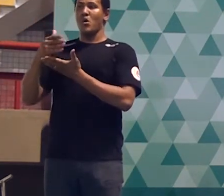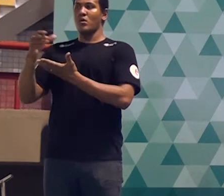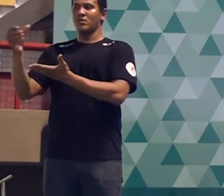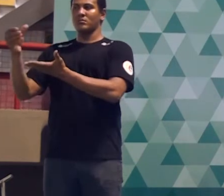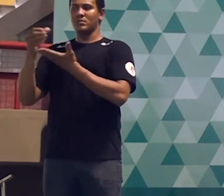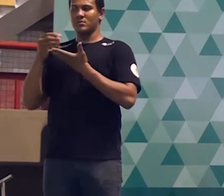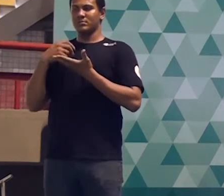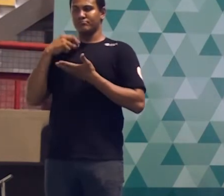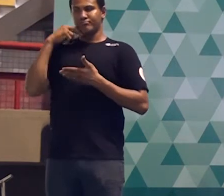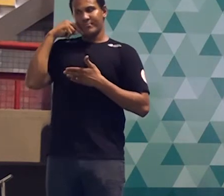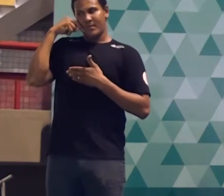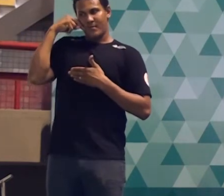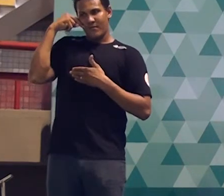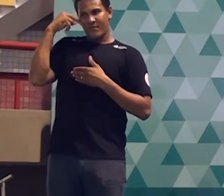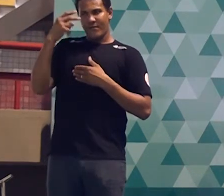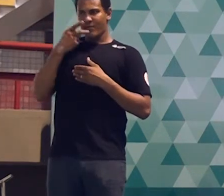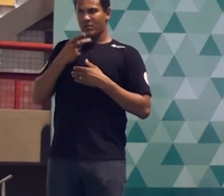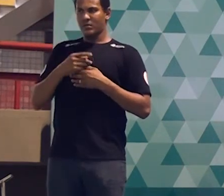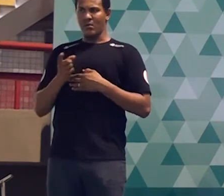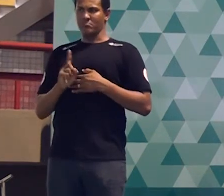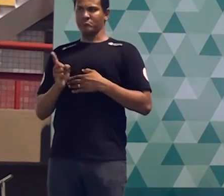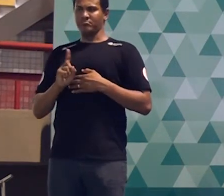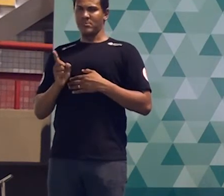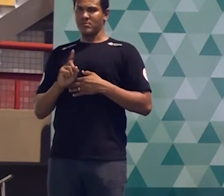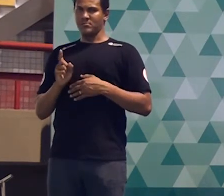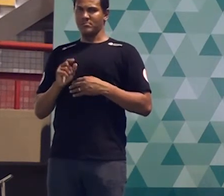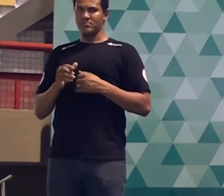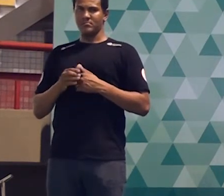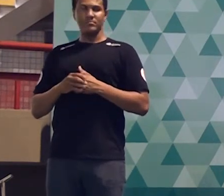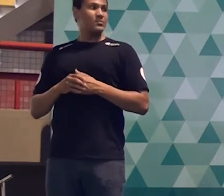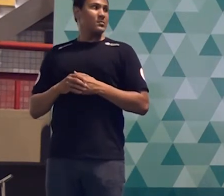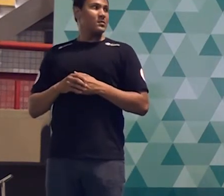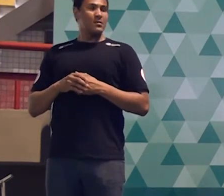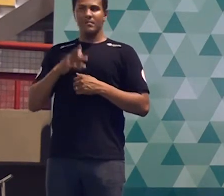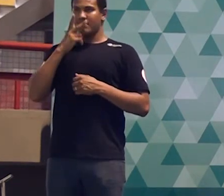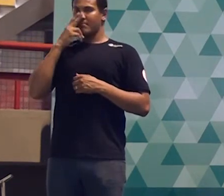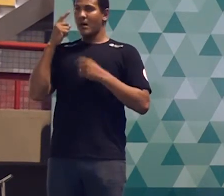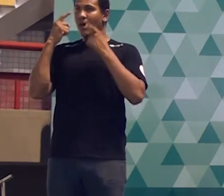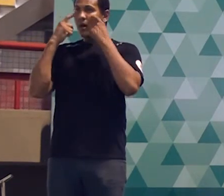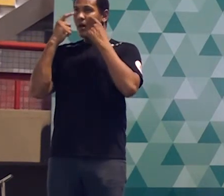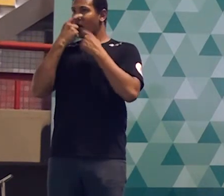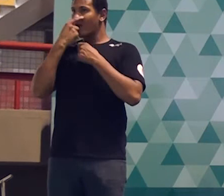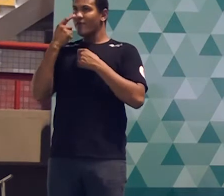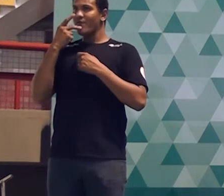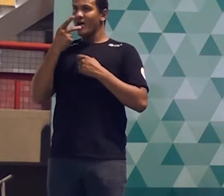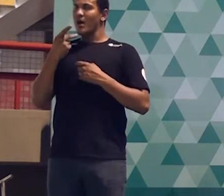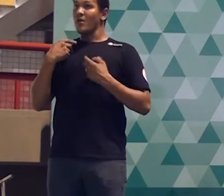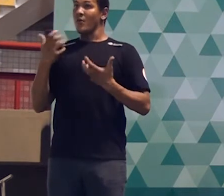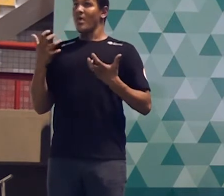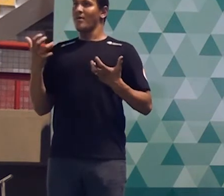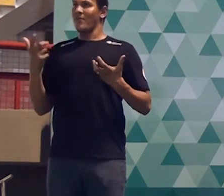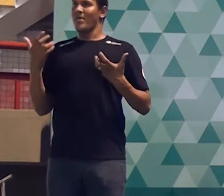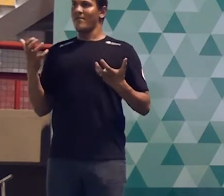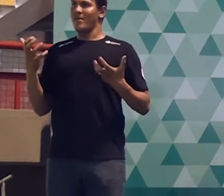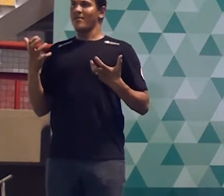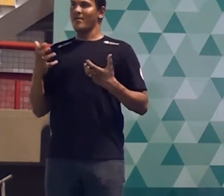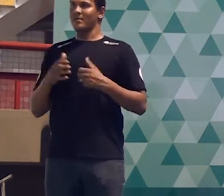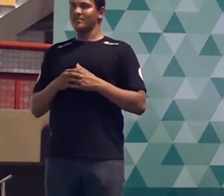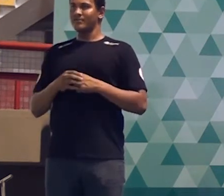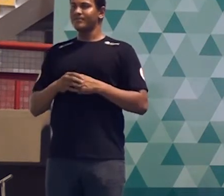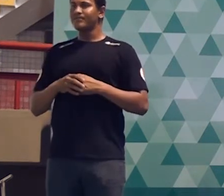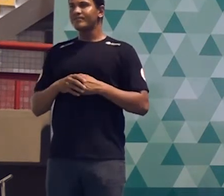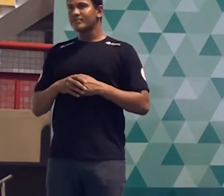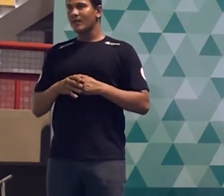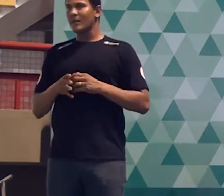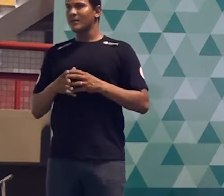tem vergonha e diz que não. Mas os seus olhos dizem, eu quero. Né? Você olha para o